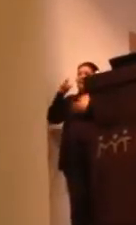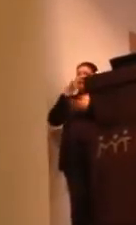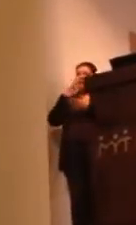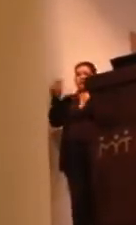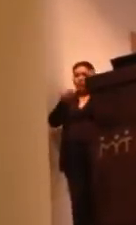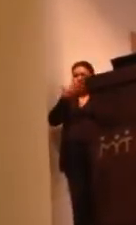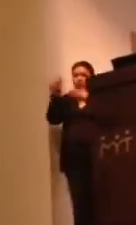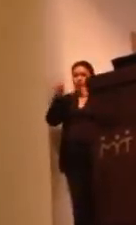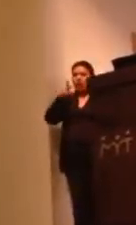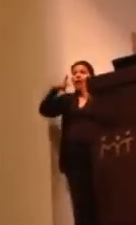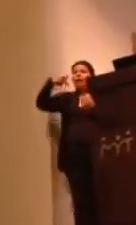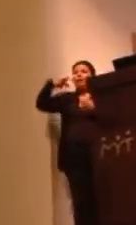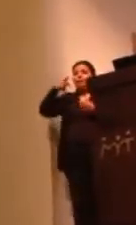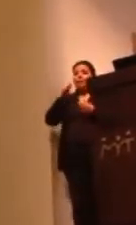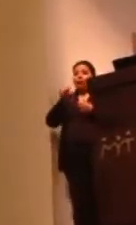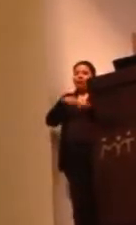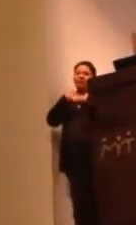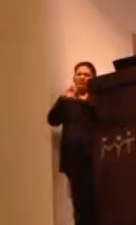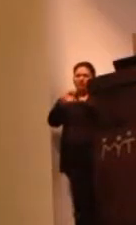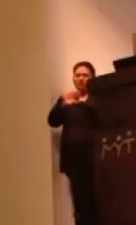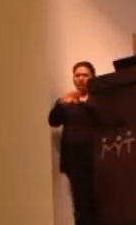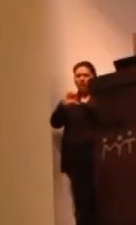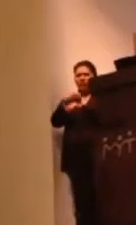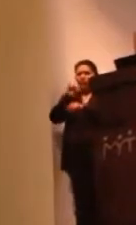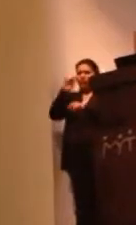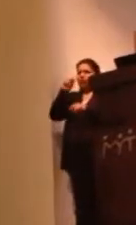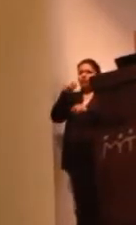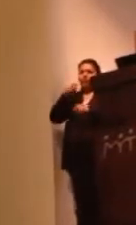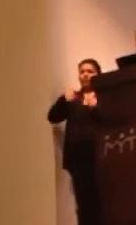no se agredía tanto la autoestima de los niños.